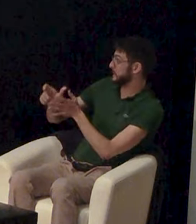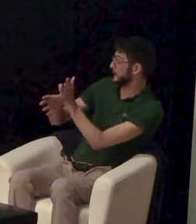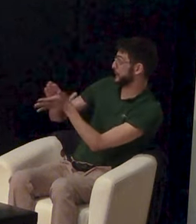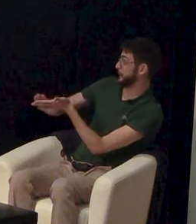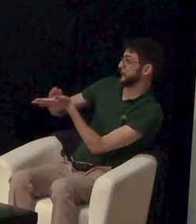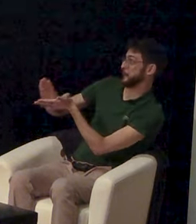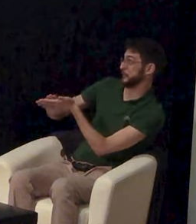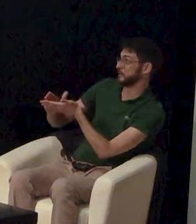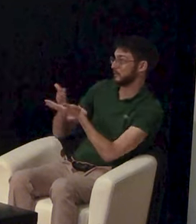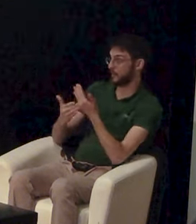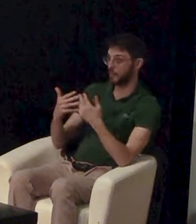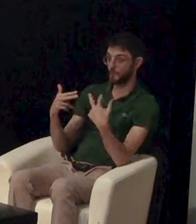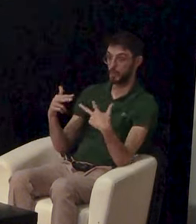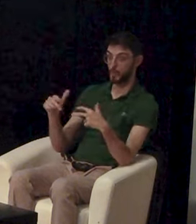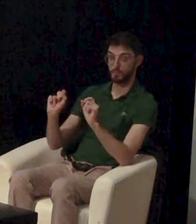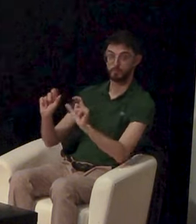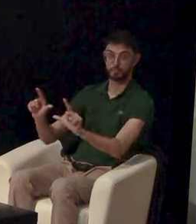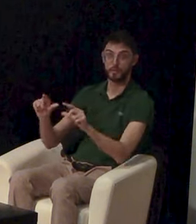dans un musée.